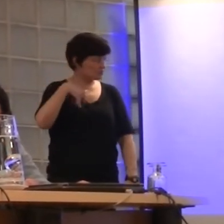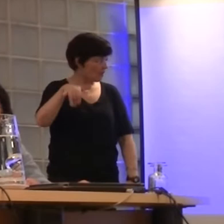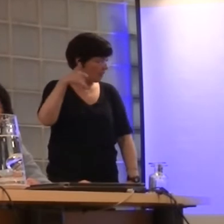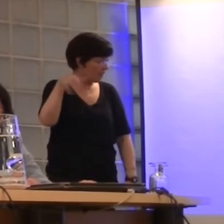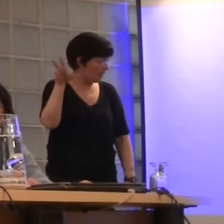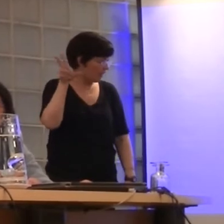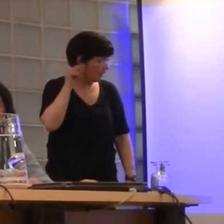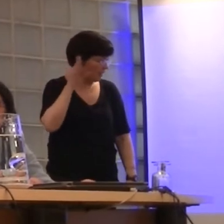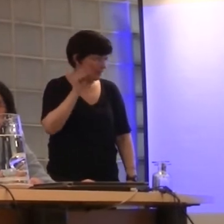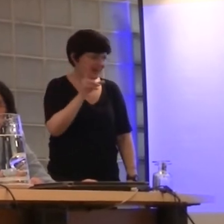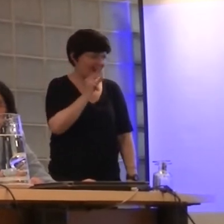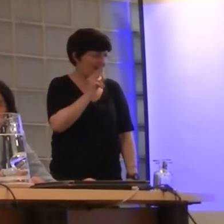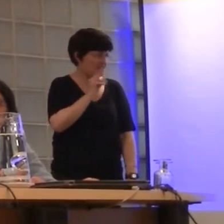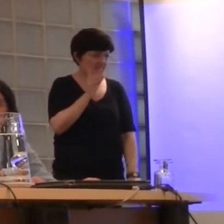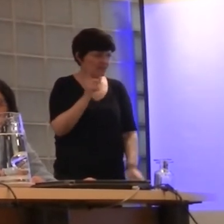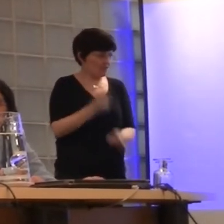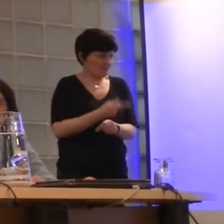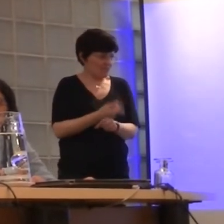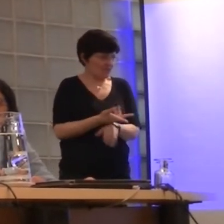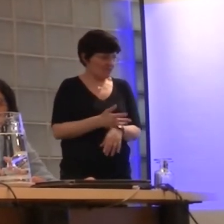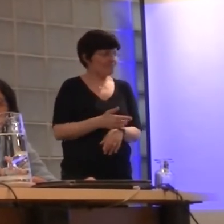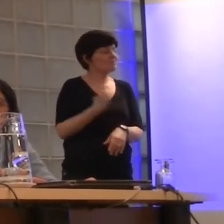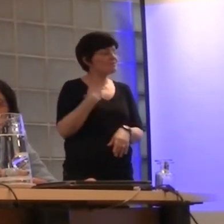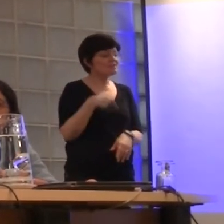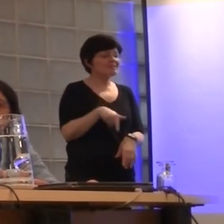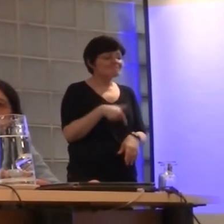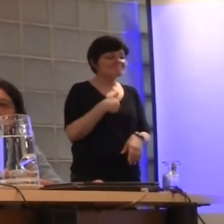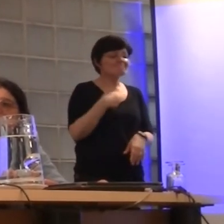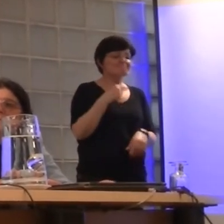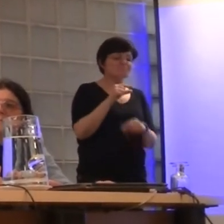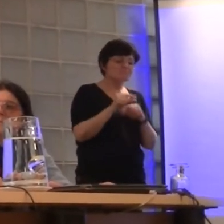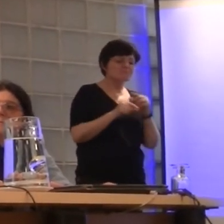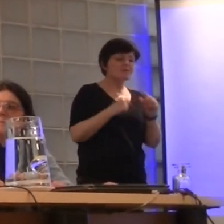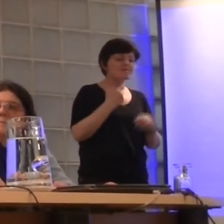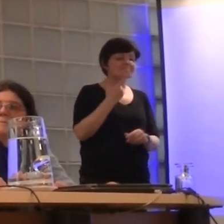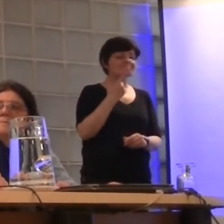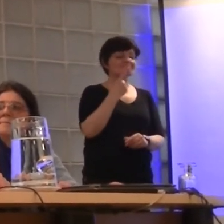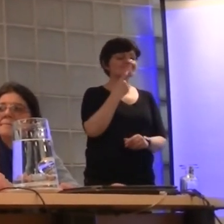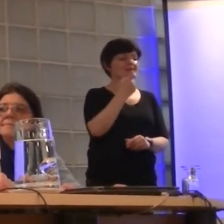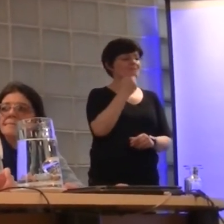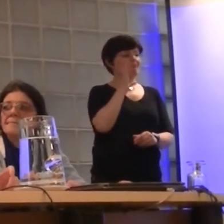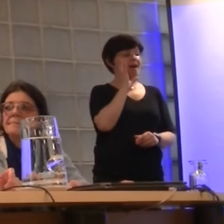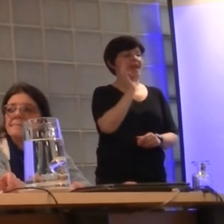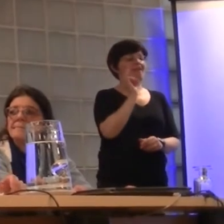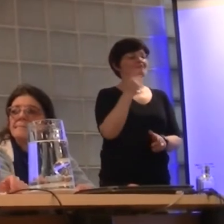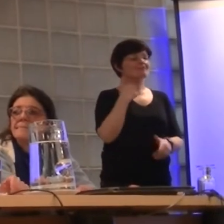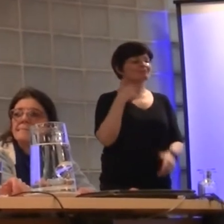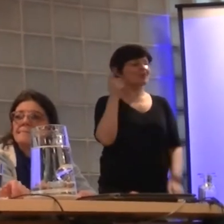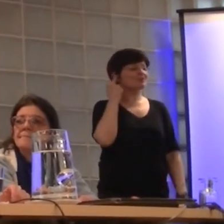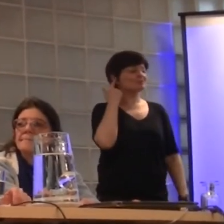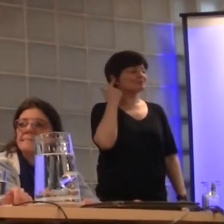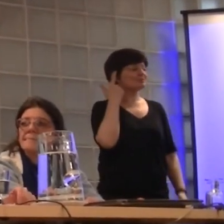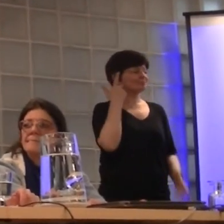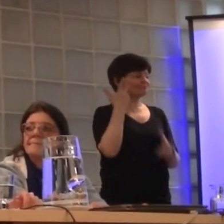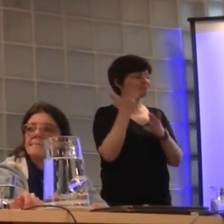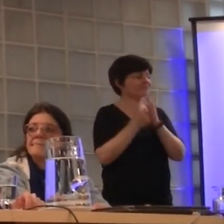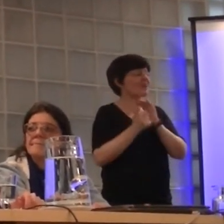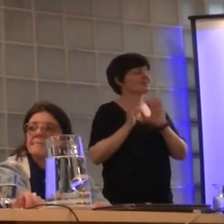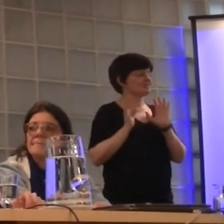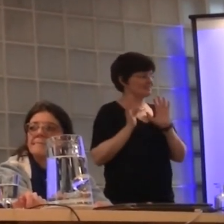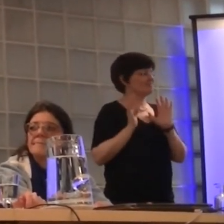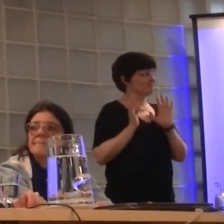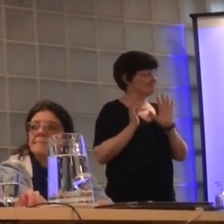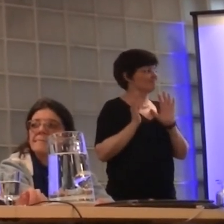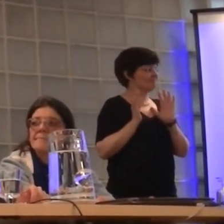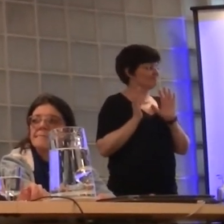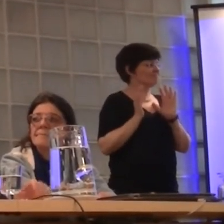teléfono. Entonces, lentamente fui tomando conciencia de que mi audición no era como la